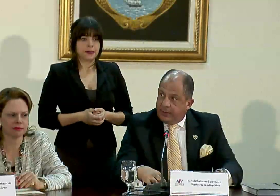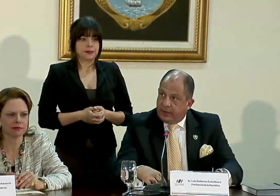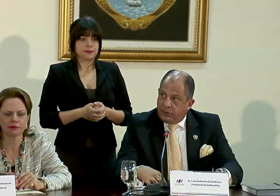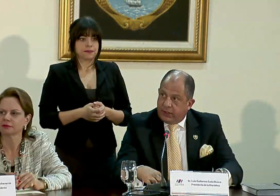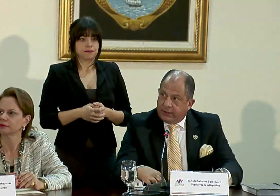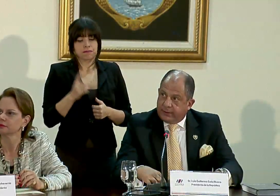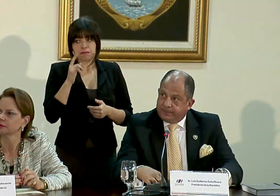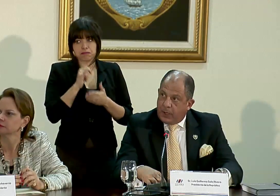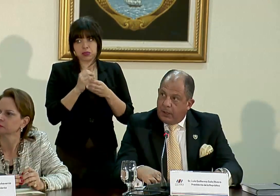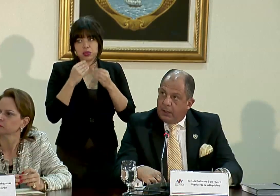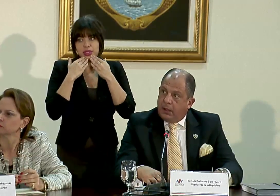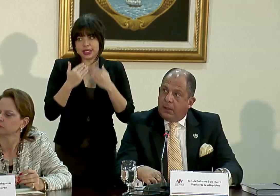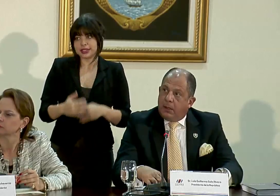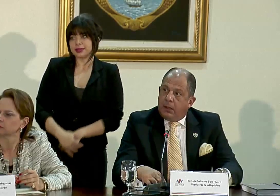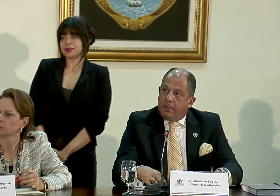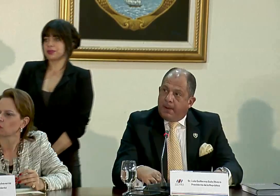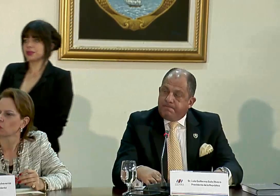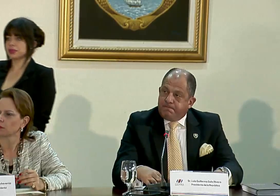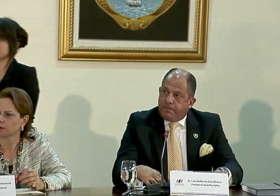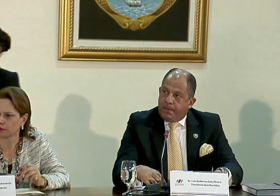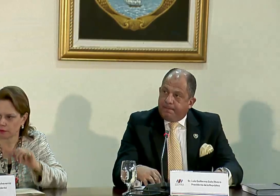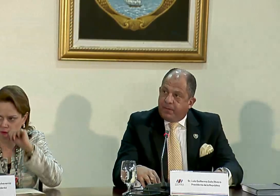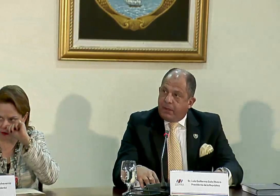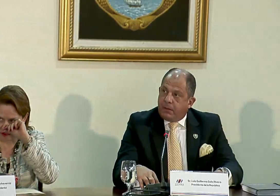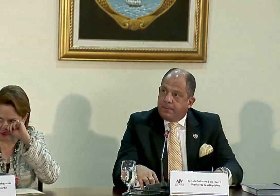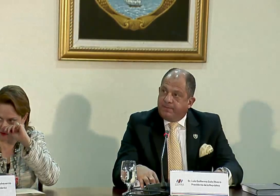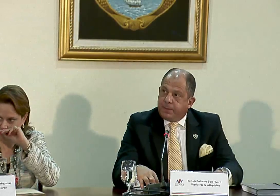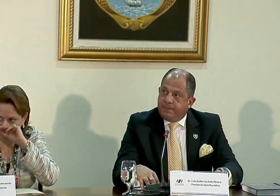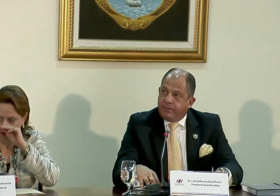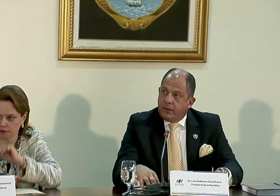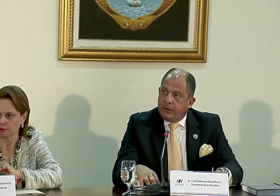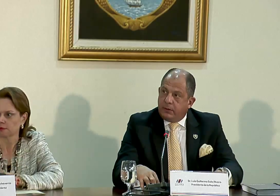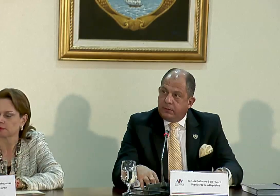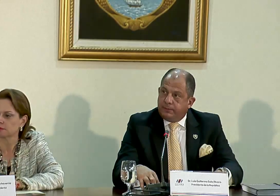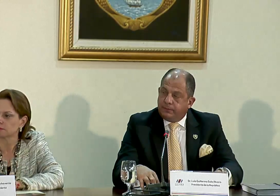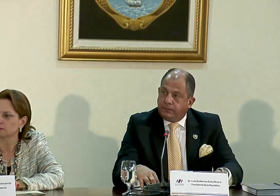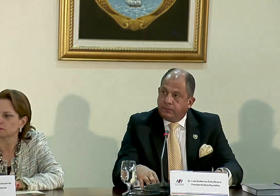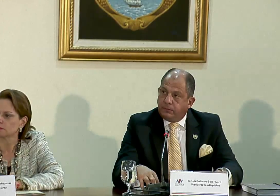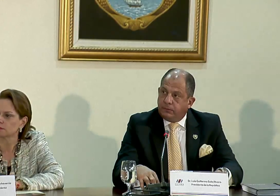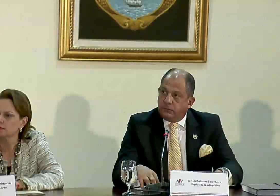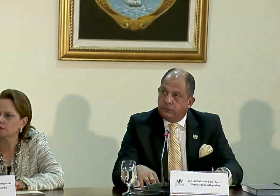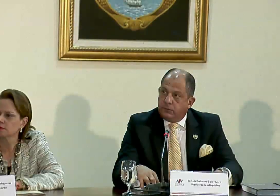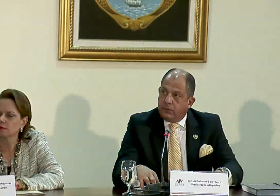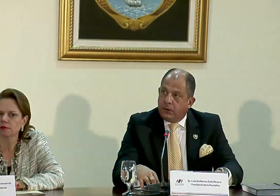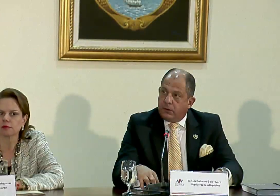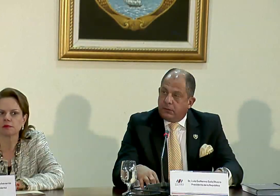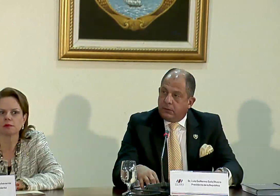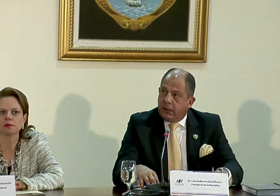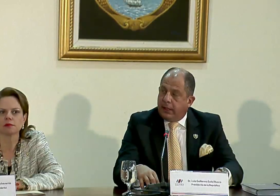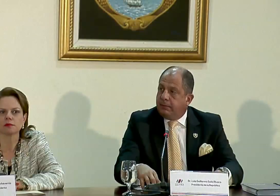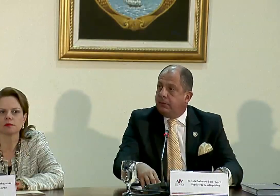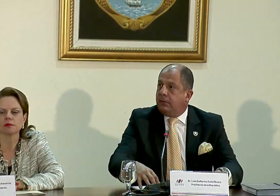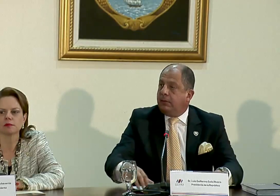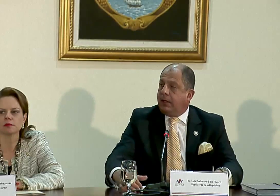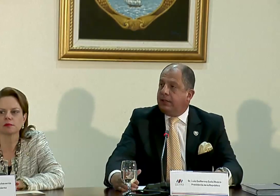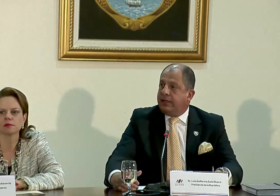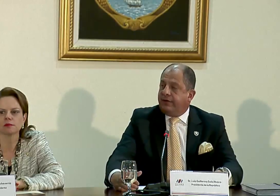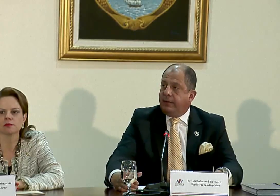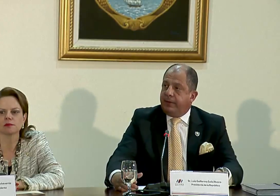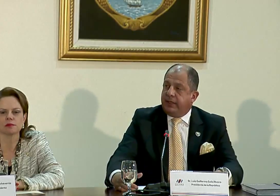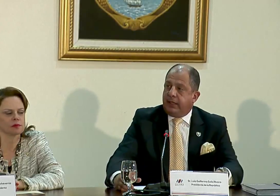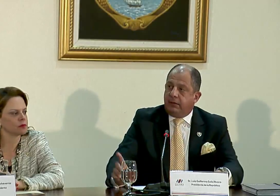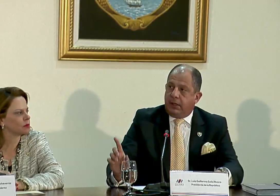Únicamente, muchas gracias. Muchísimas gracias, presidente. Iniciaremos así un periodo de preguntas.